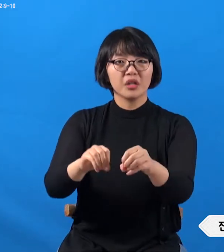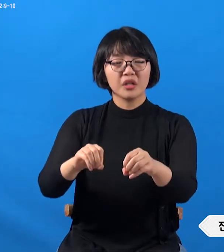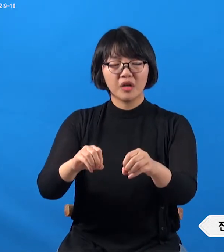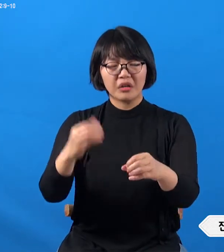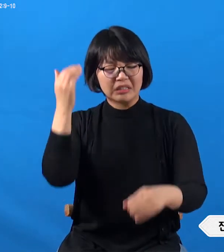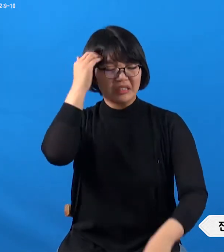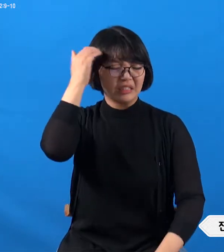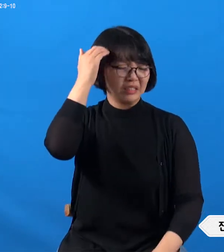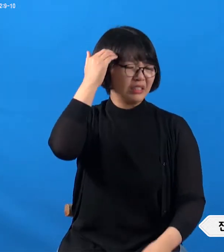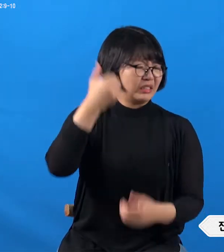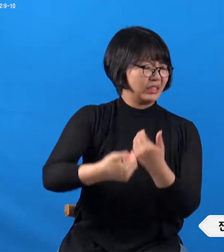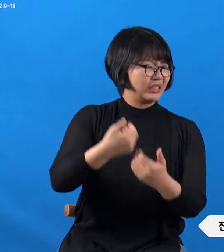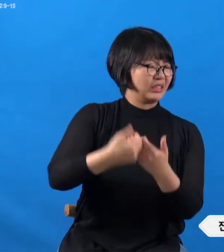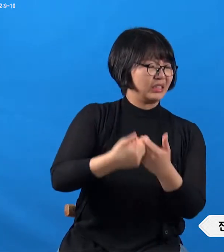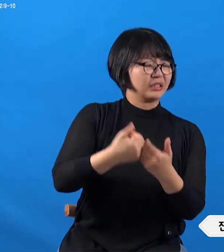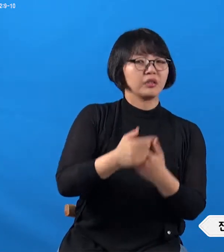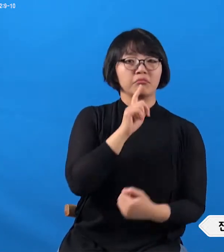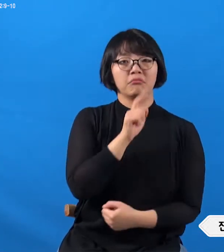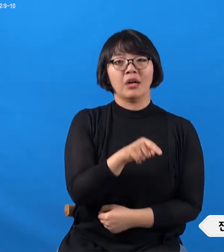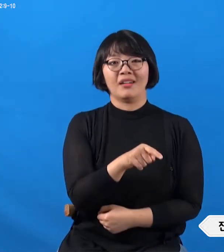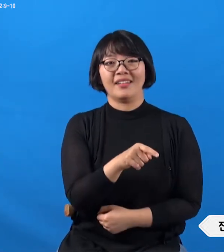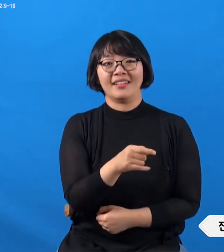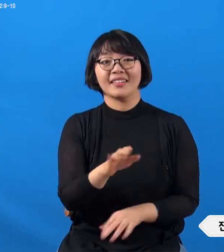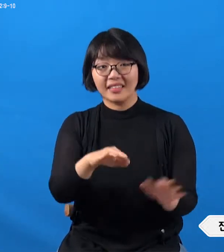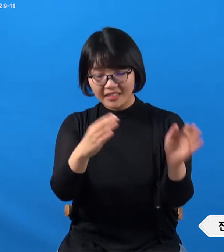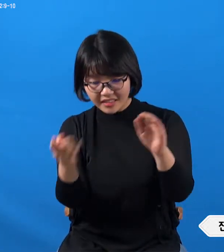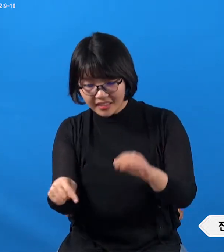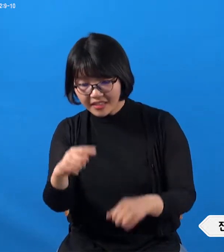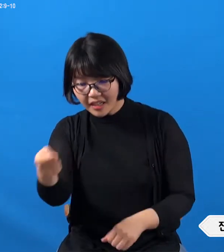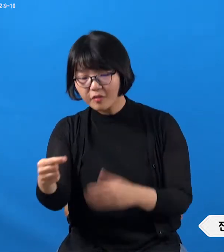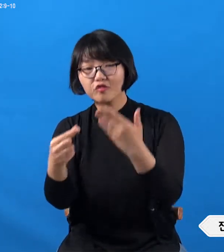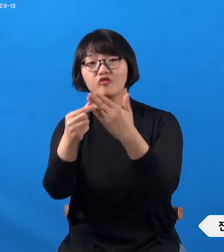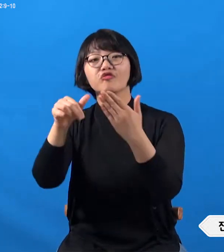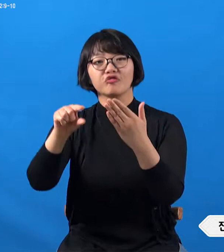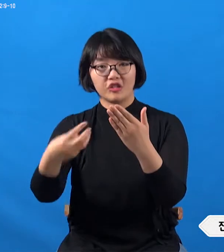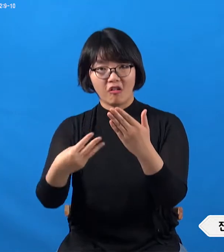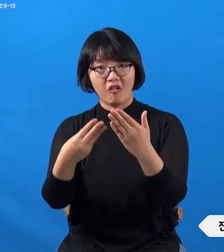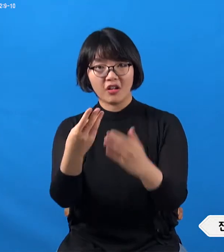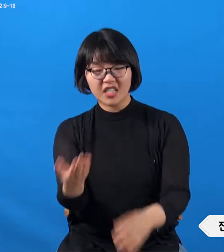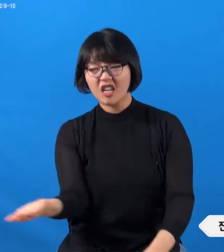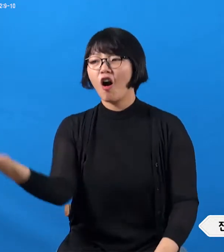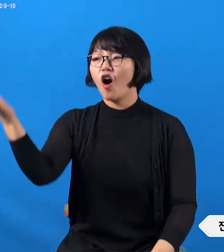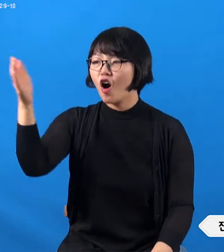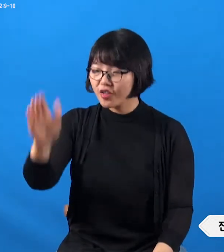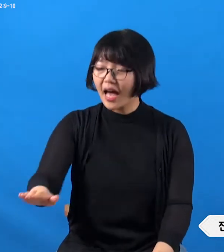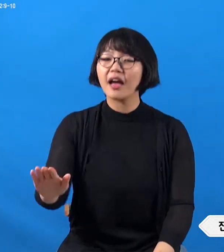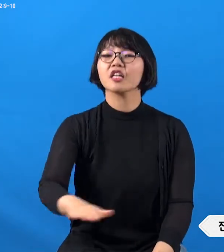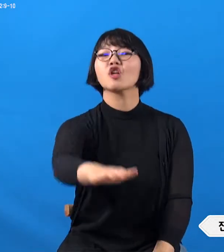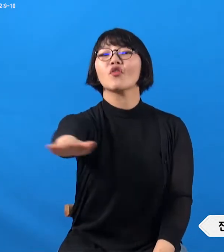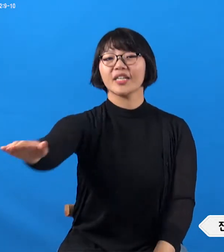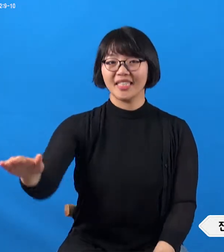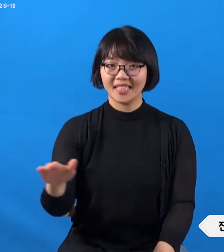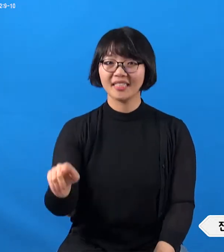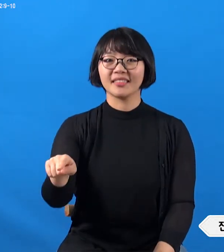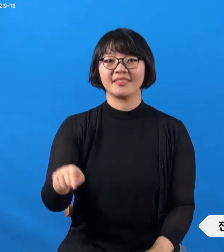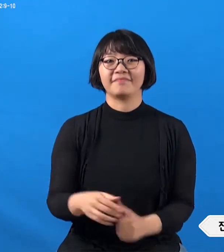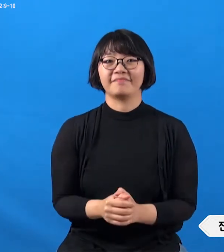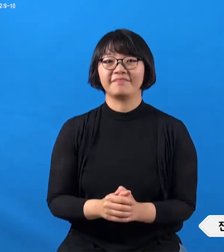돌이 되었다라고 말씀합니다. 그리고 9절 이렇게 말씀합니다. 그러나